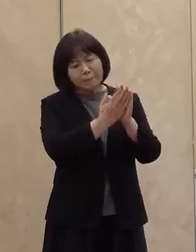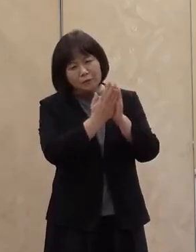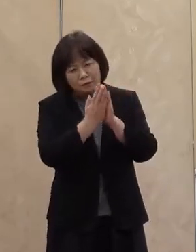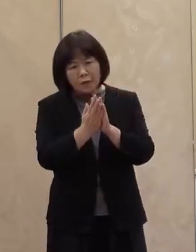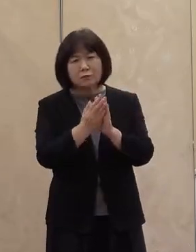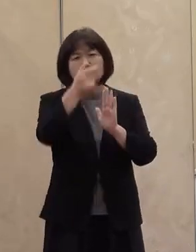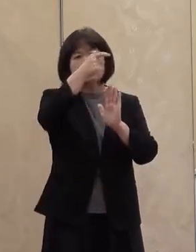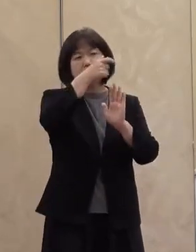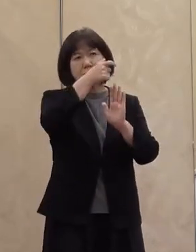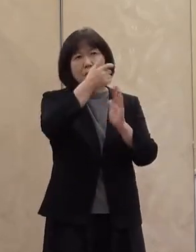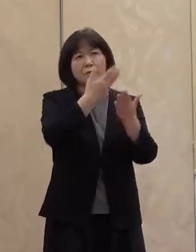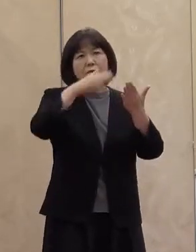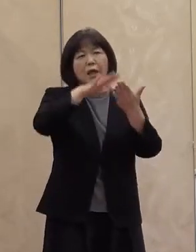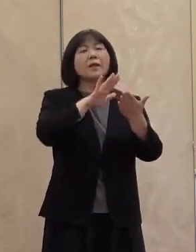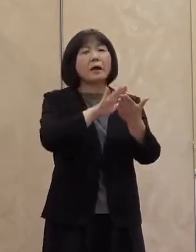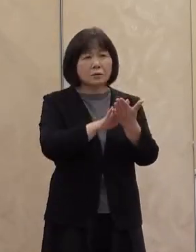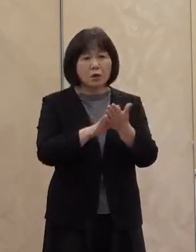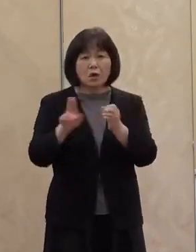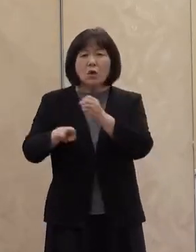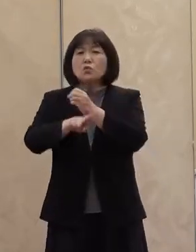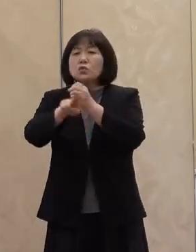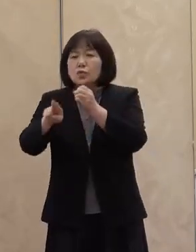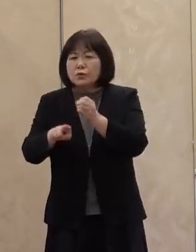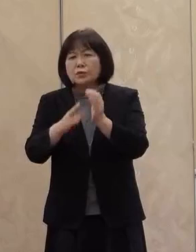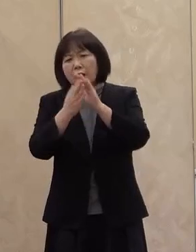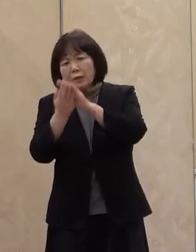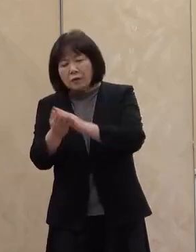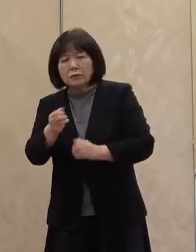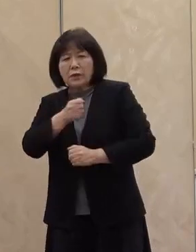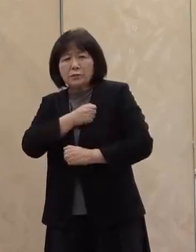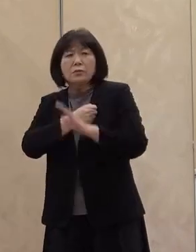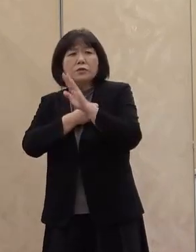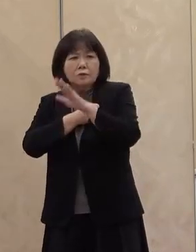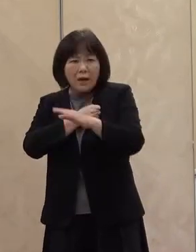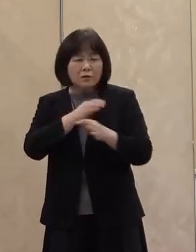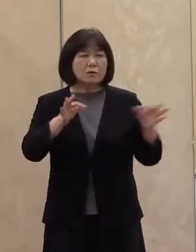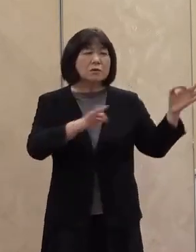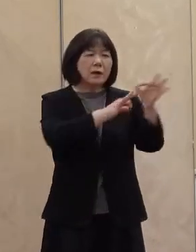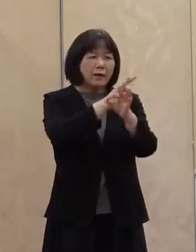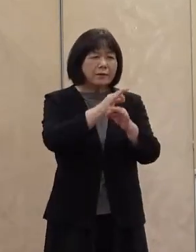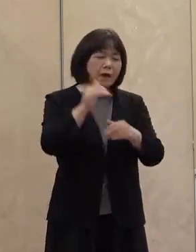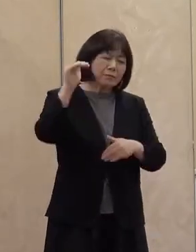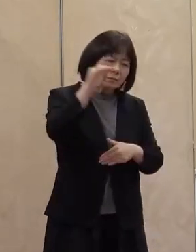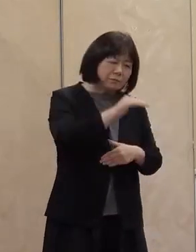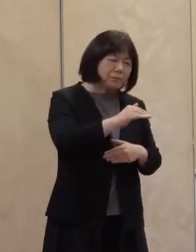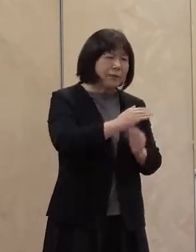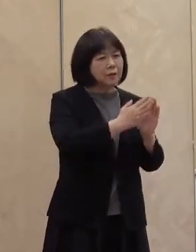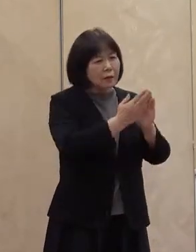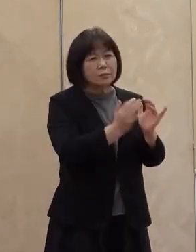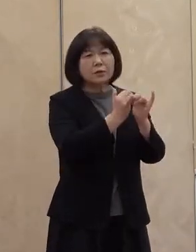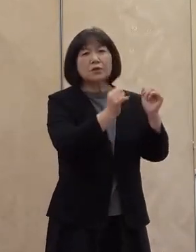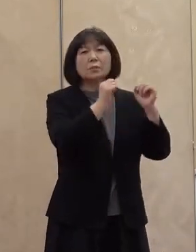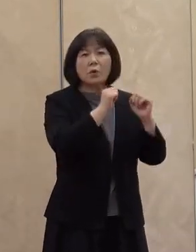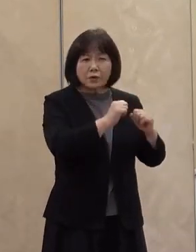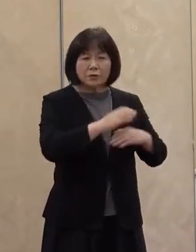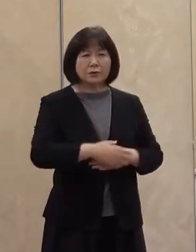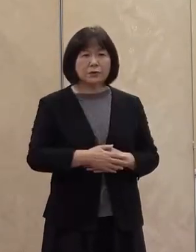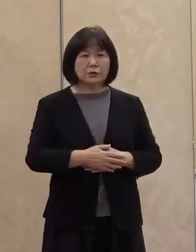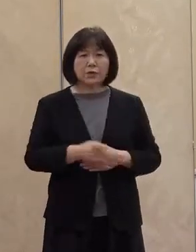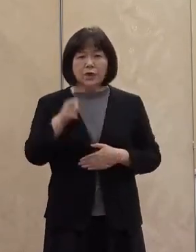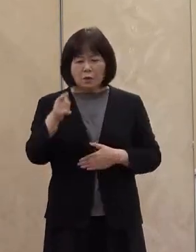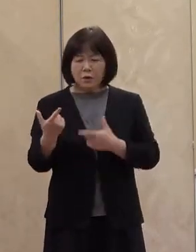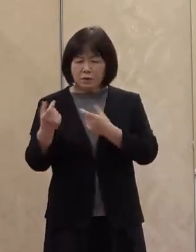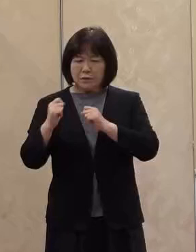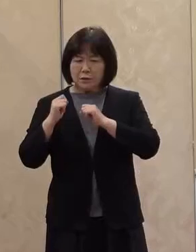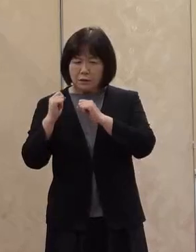、ウイルスで亡くなる命だけじゃなくて経済で亡くなる命もあるというここの命題、ウイルス対策を徹底す